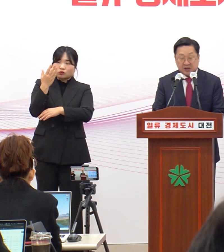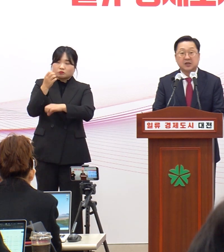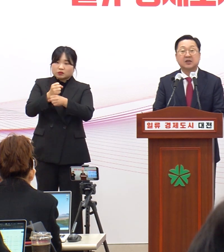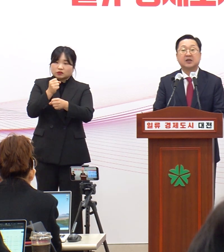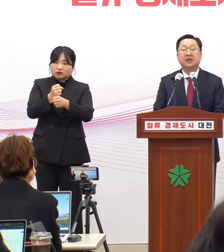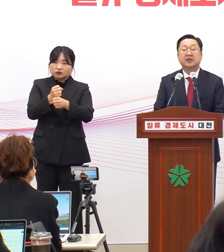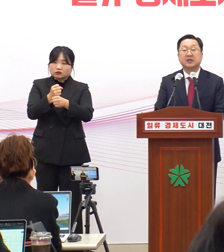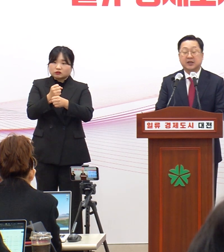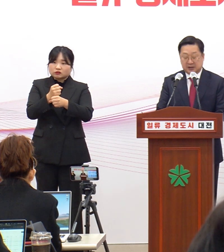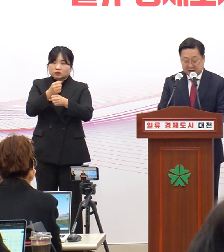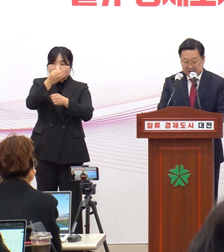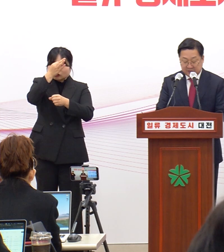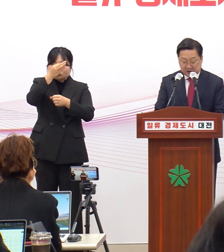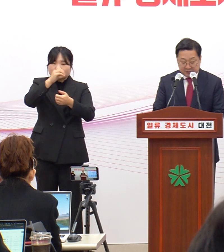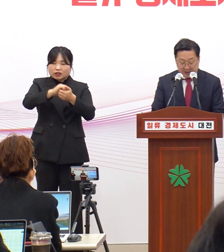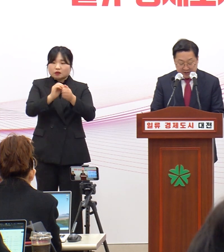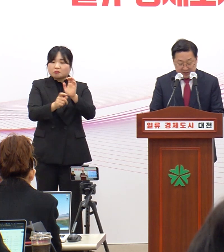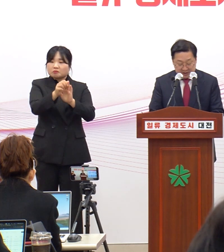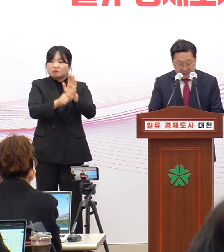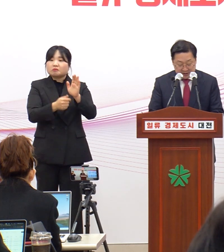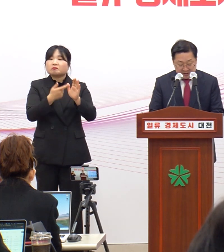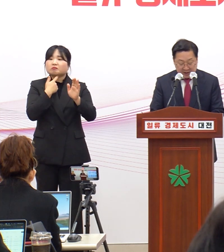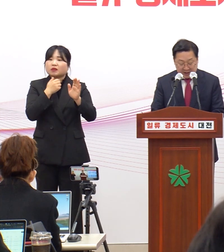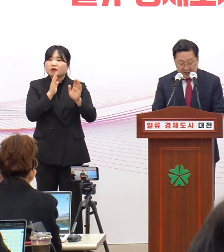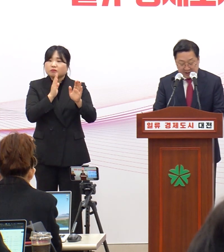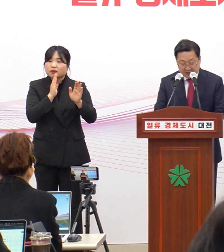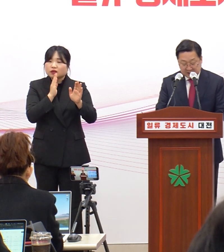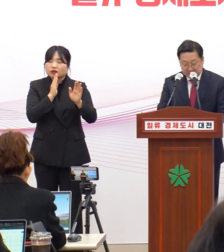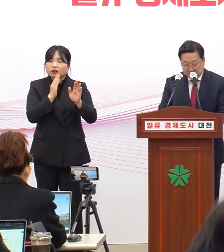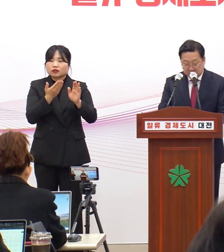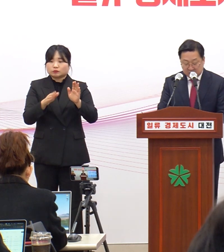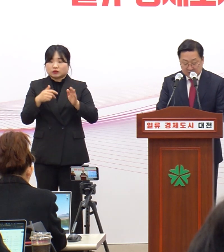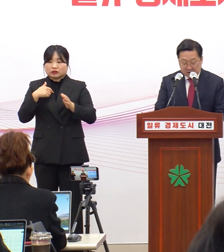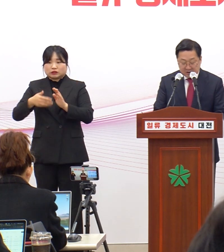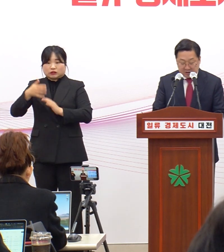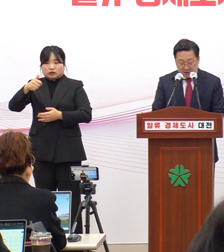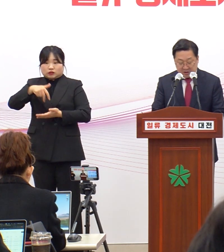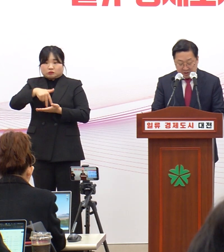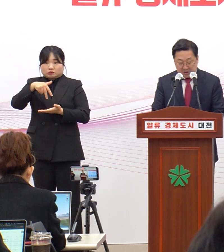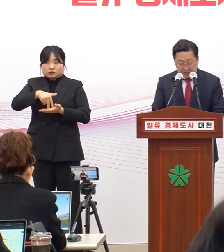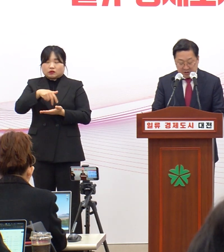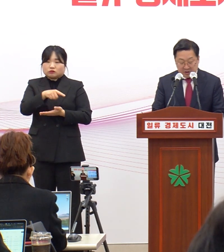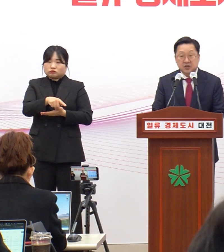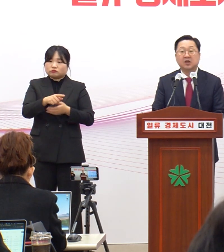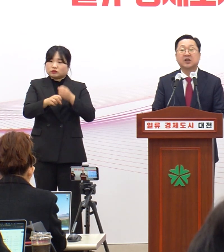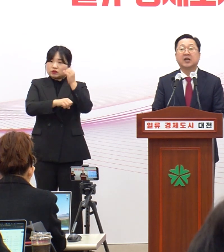제안 입찰을 진행했습니다만 제가 기본